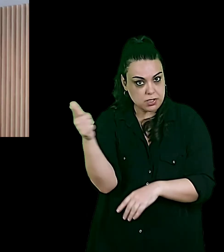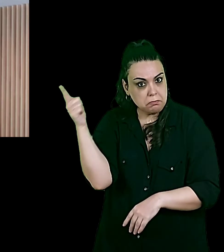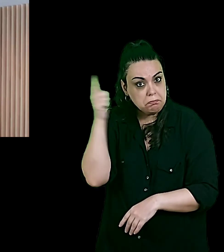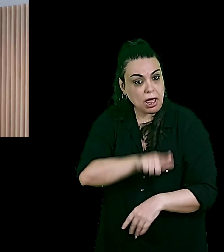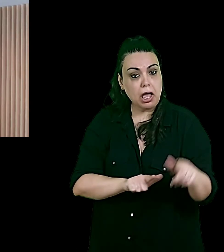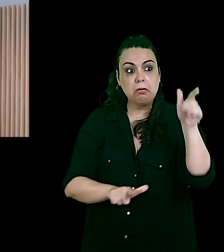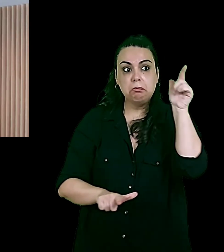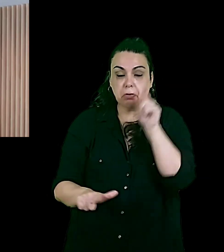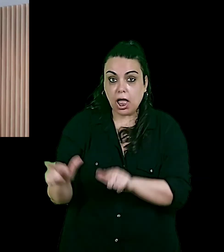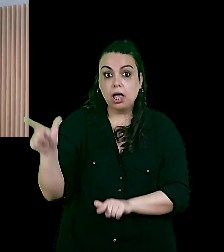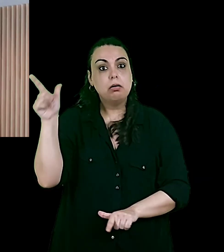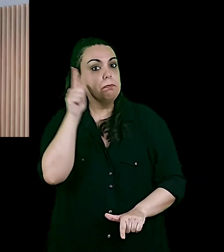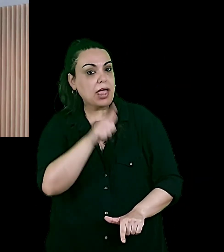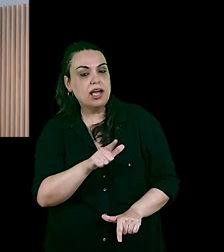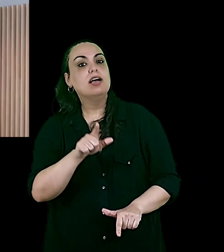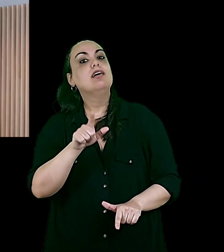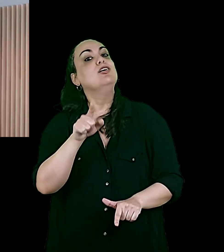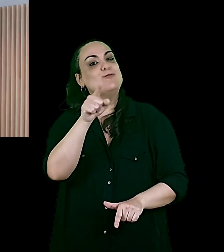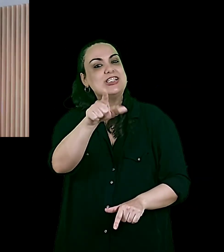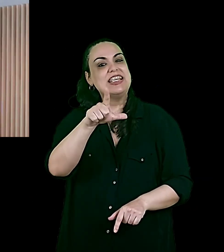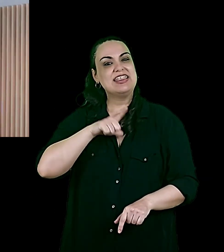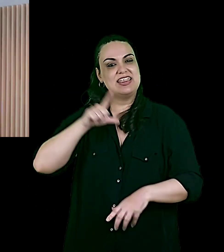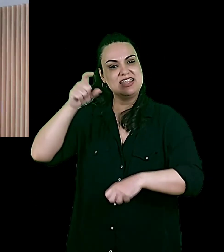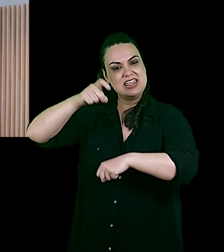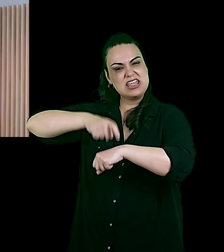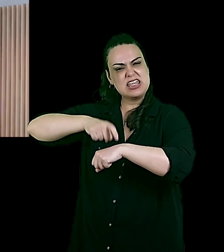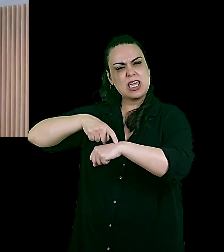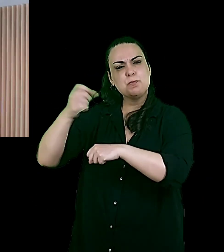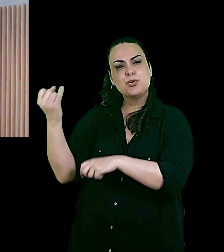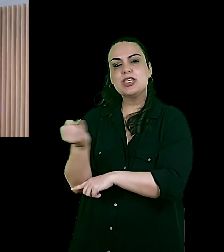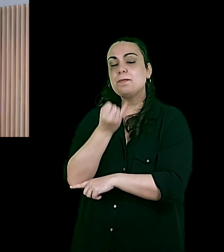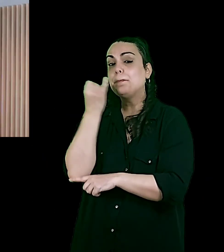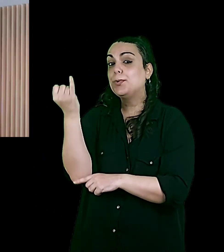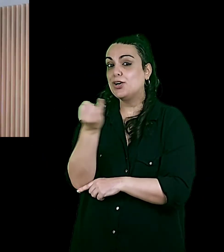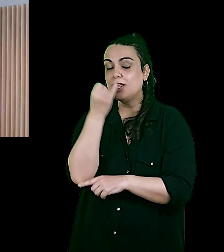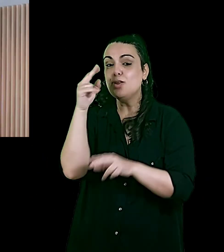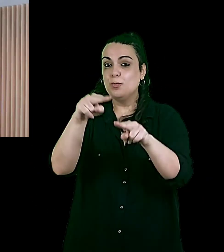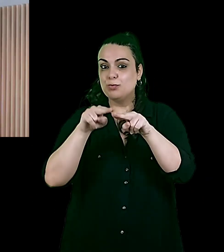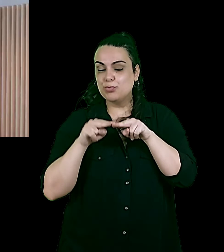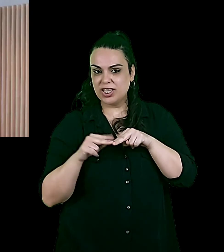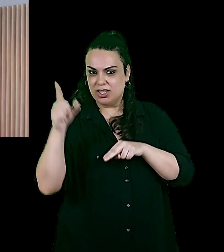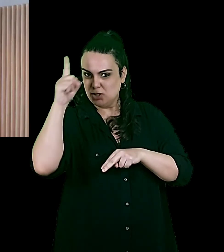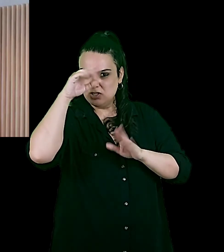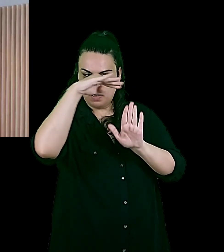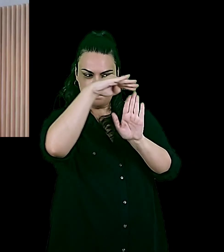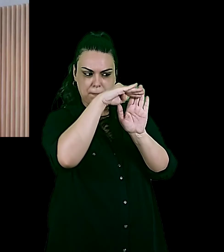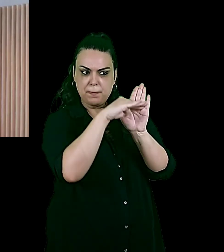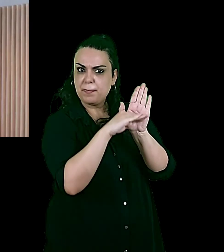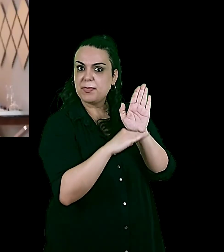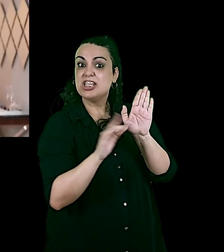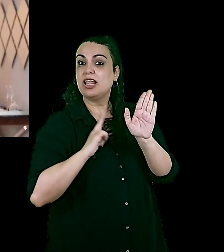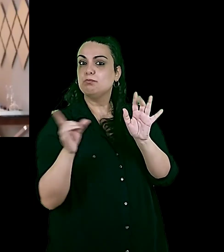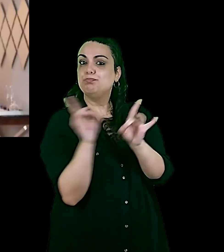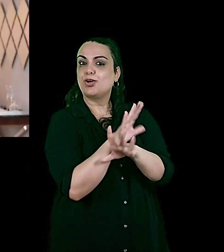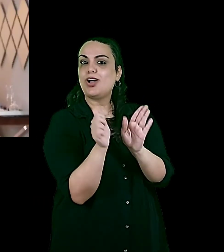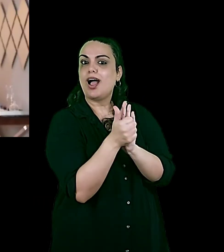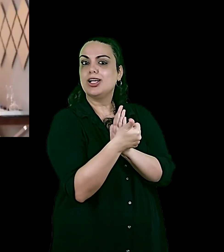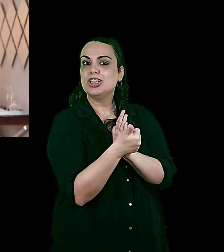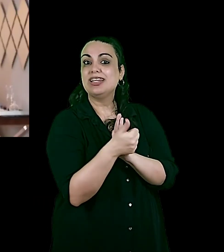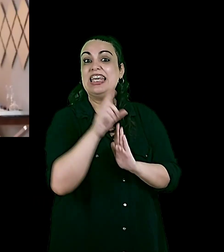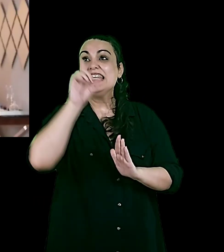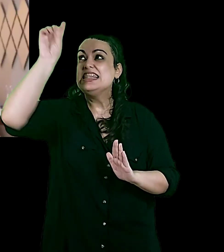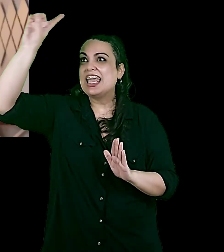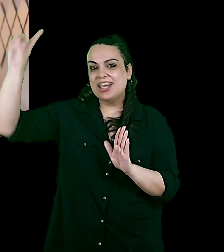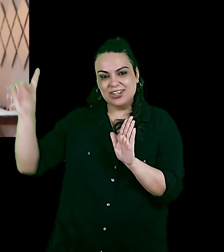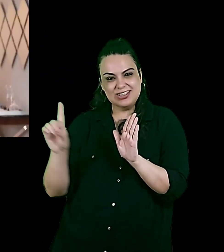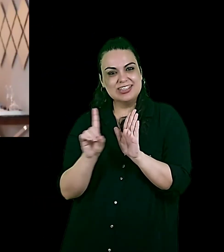você vai conquistar isso, você vai ter um tempo importante, porque sua rotina já vai estar agendada e Deus já